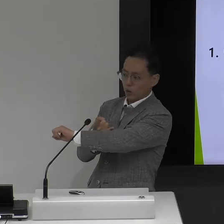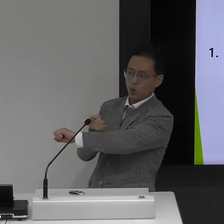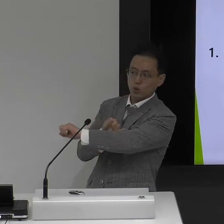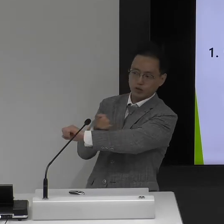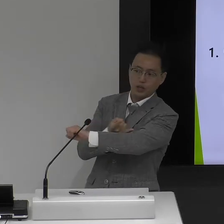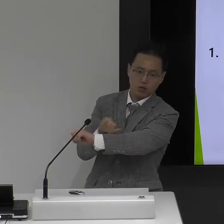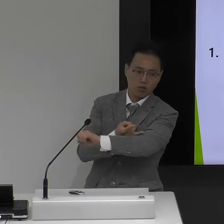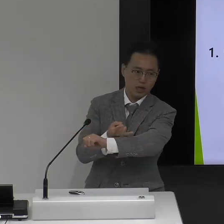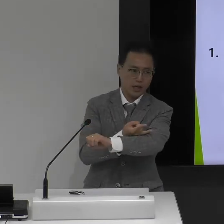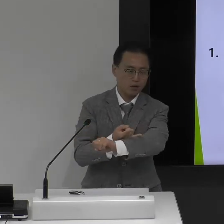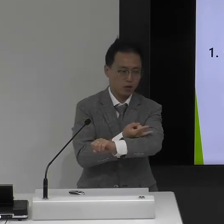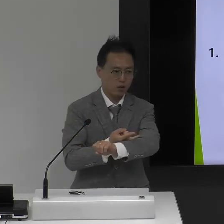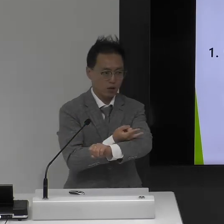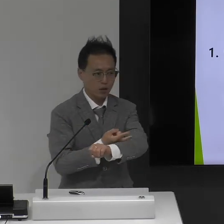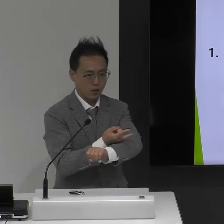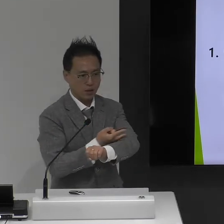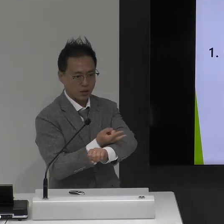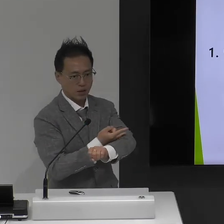이걸로 쓴대요. 예, 에서. 예.